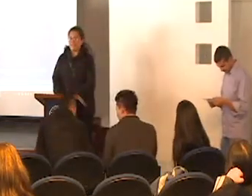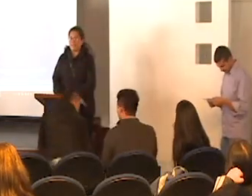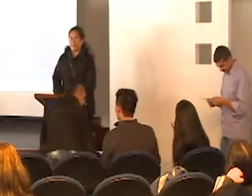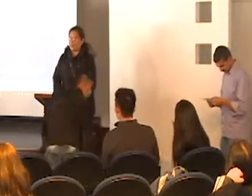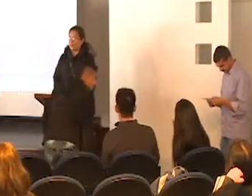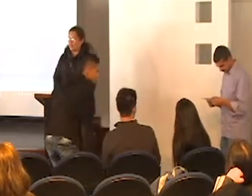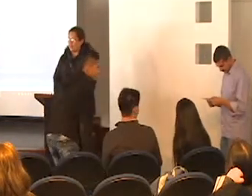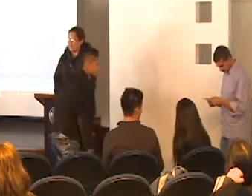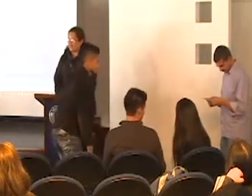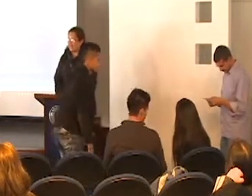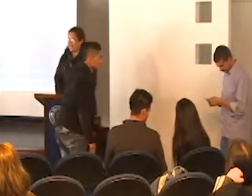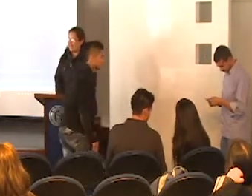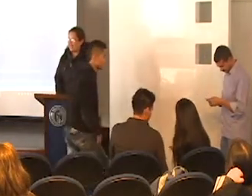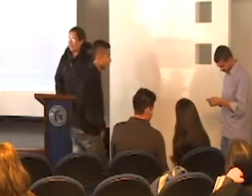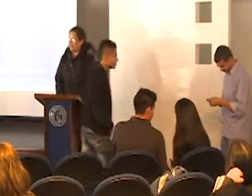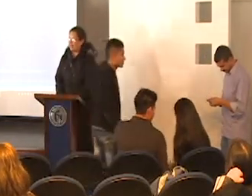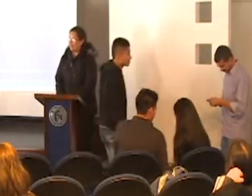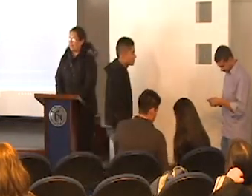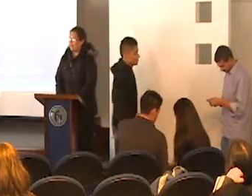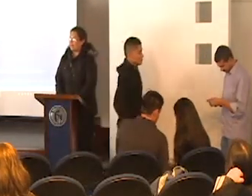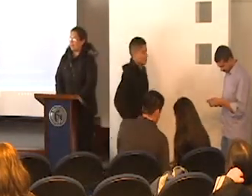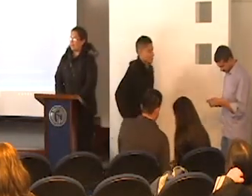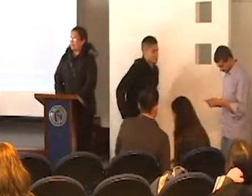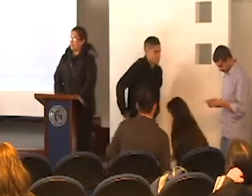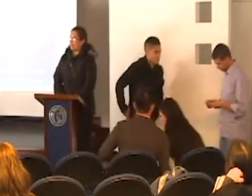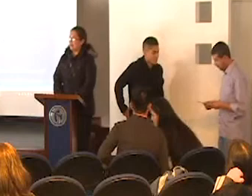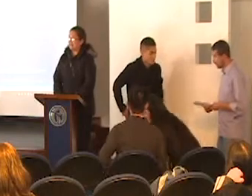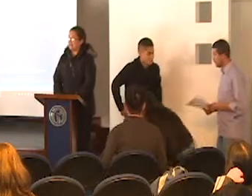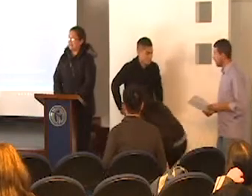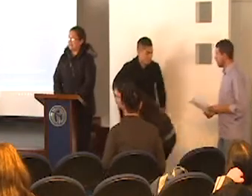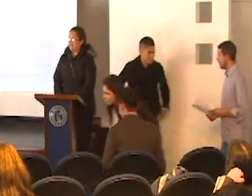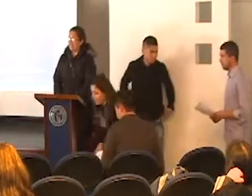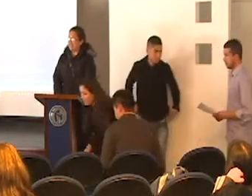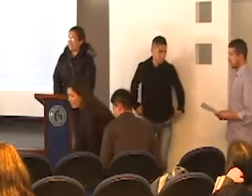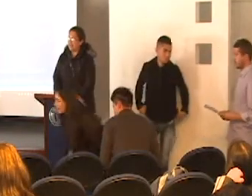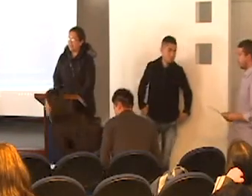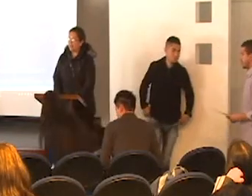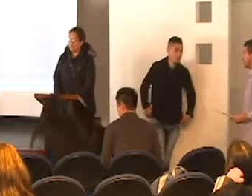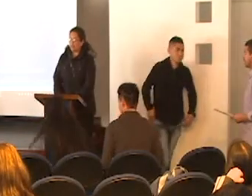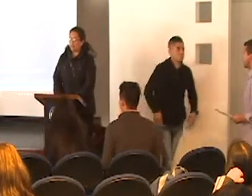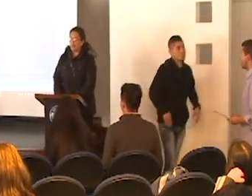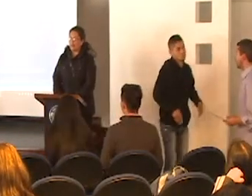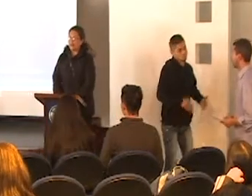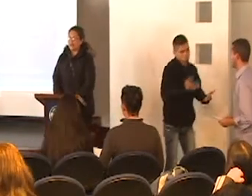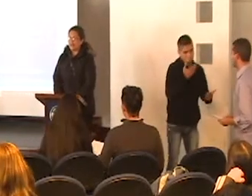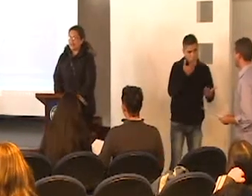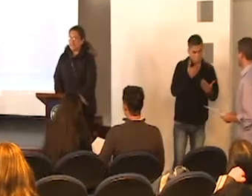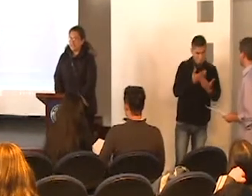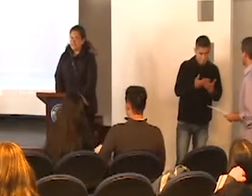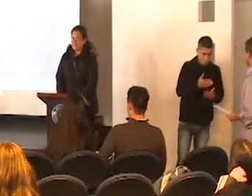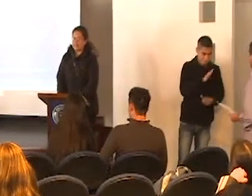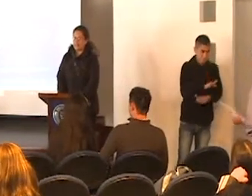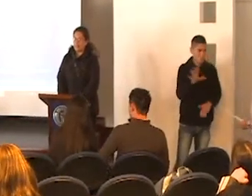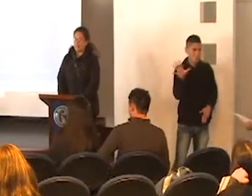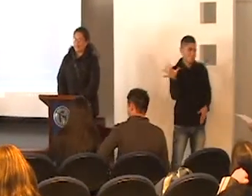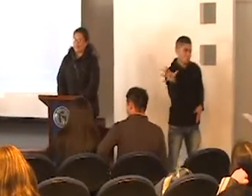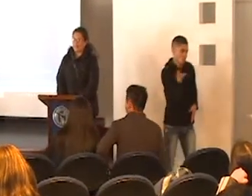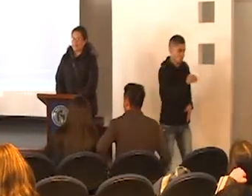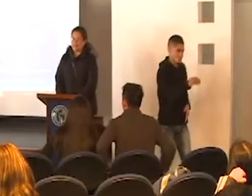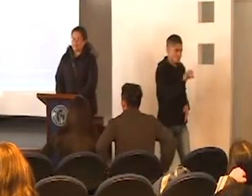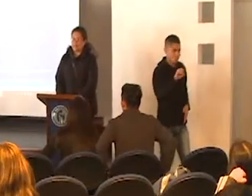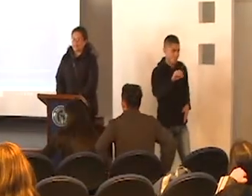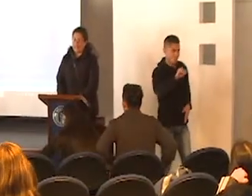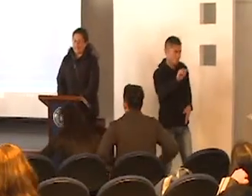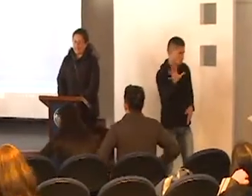bien, buenas tardes para todos y todas. Mi intervención básicamente es contar un poco lo que ha sido la experiencia